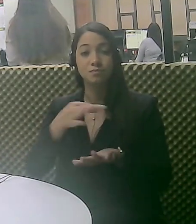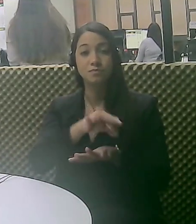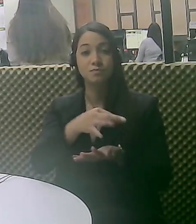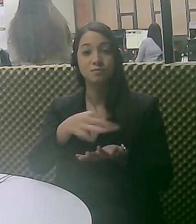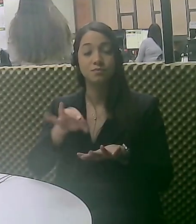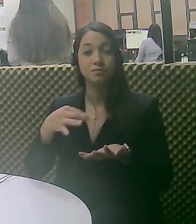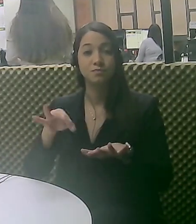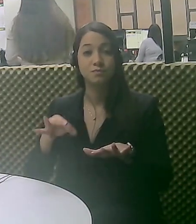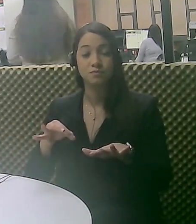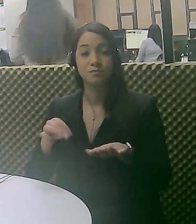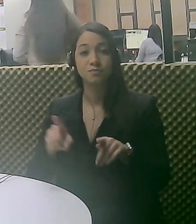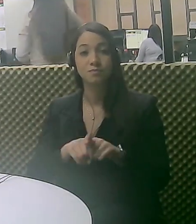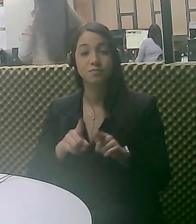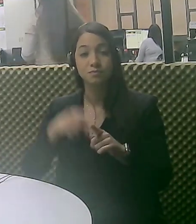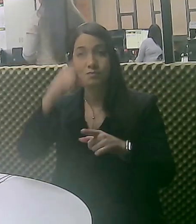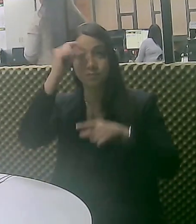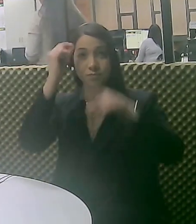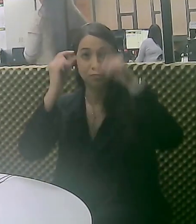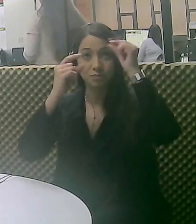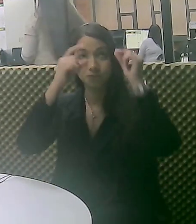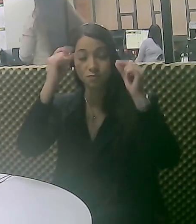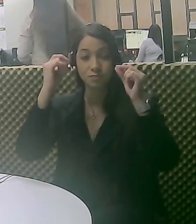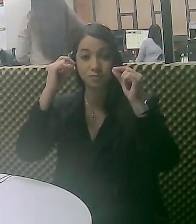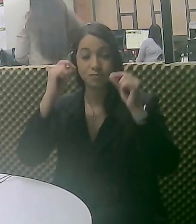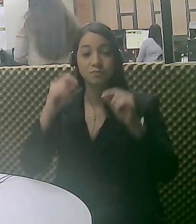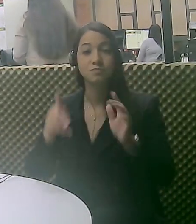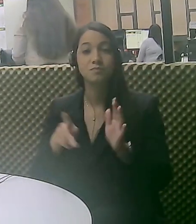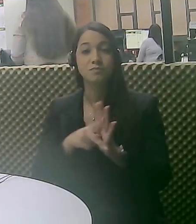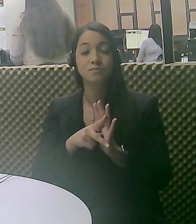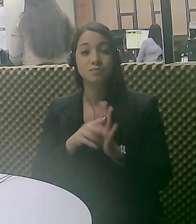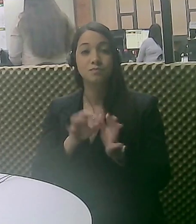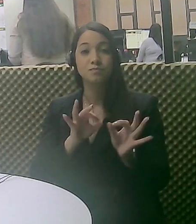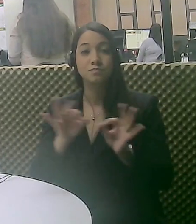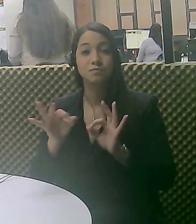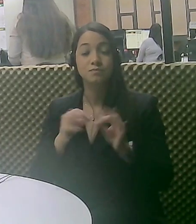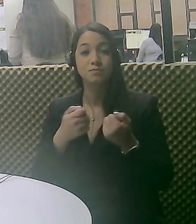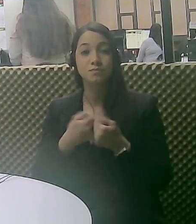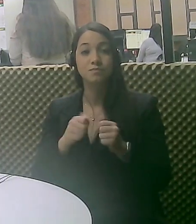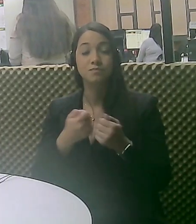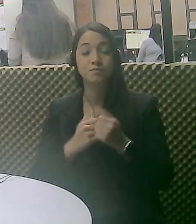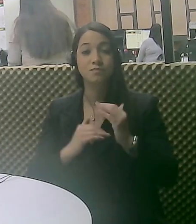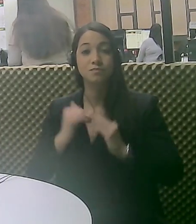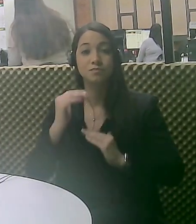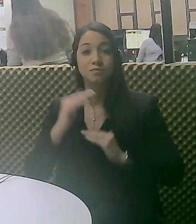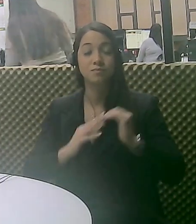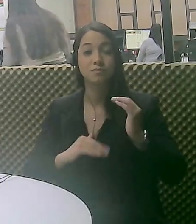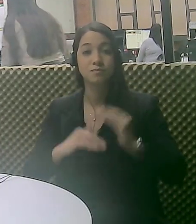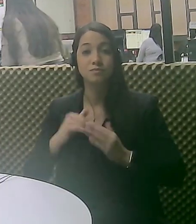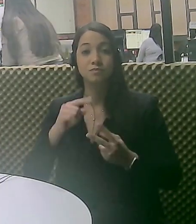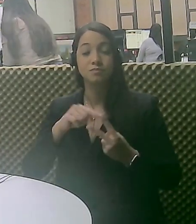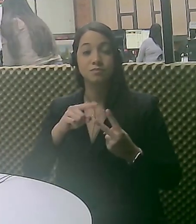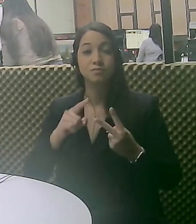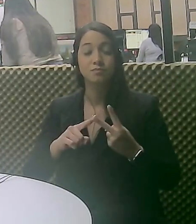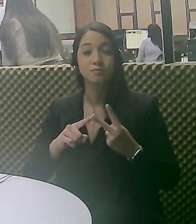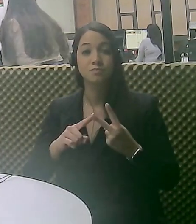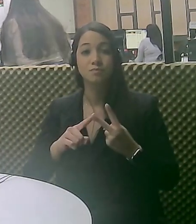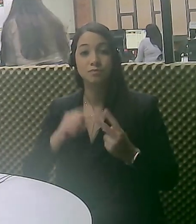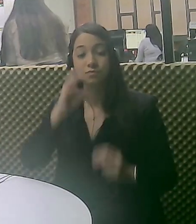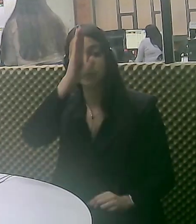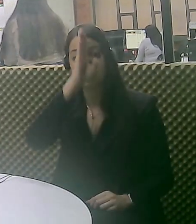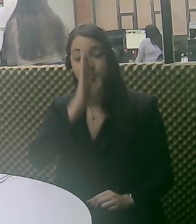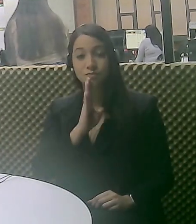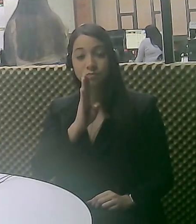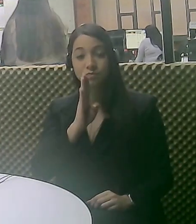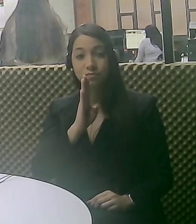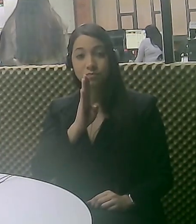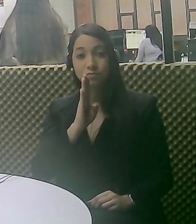e pedicure e design de sobrancelha, oferecidos por meio do projeto Ônibus Meu Ofício. As duas capacitações são gratuitas